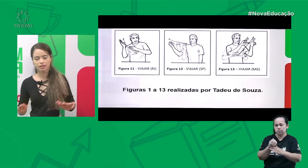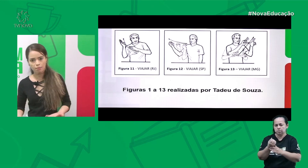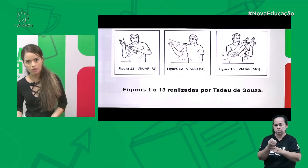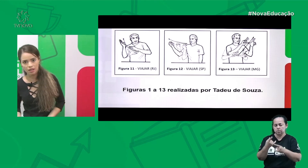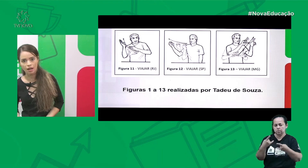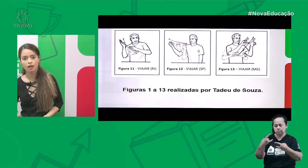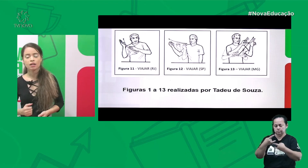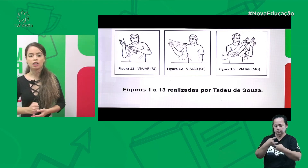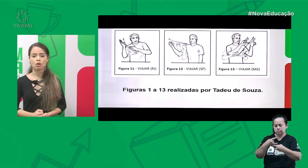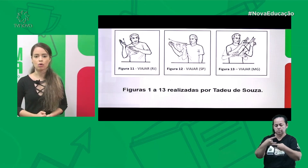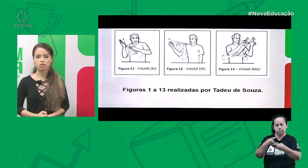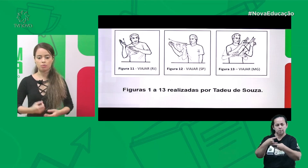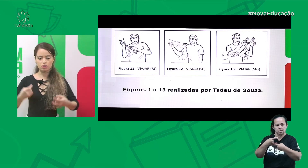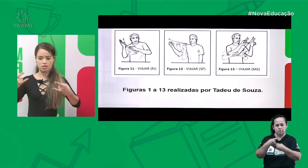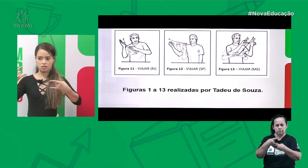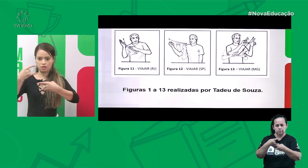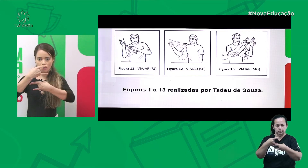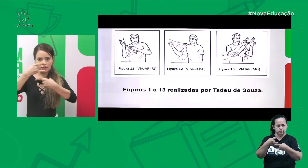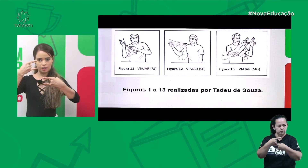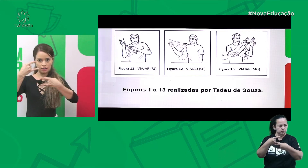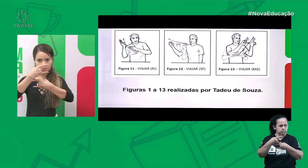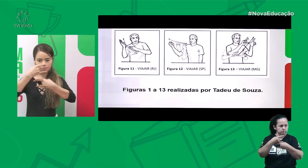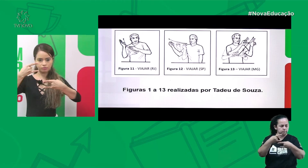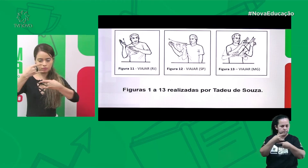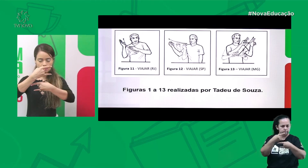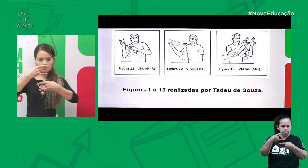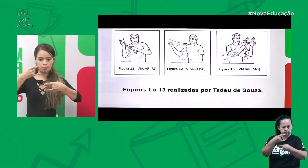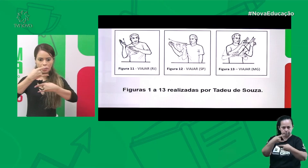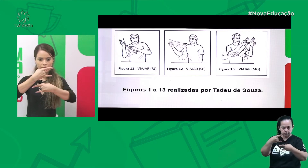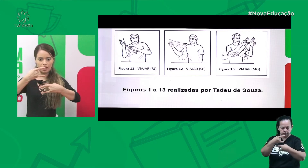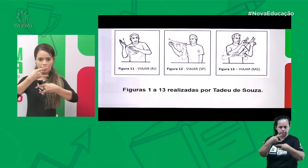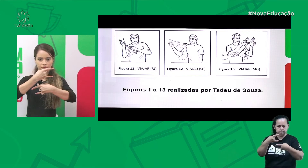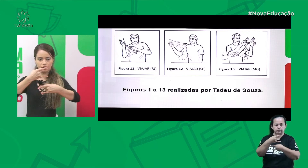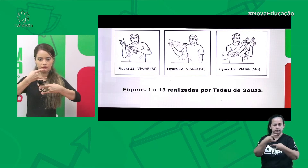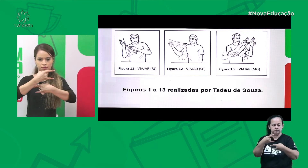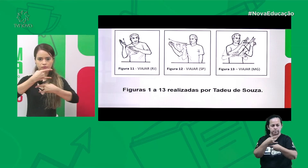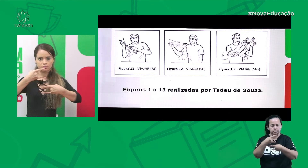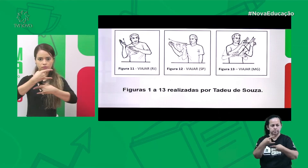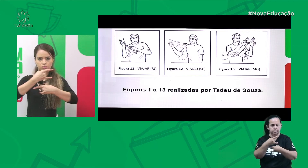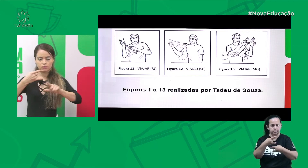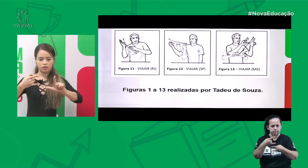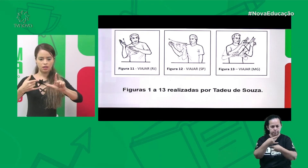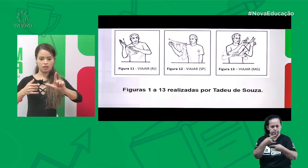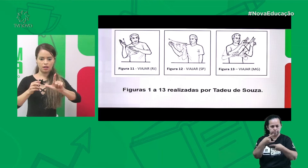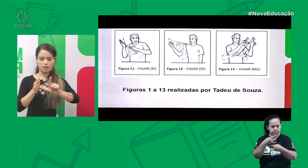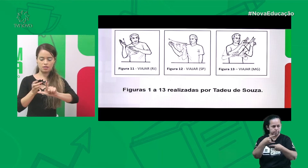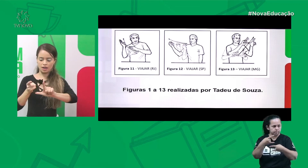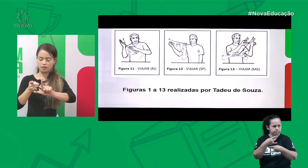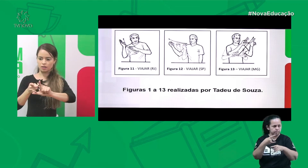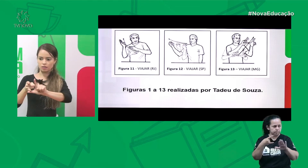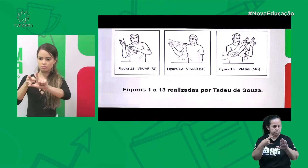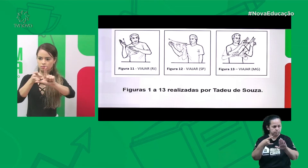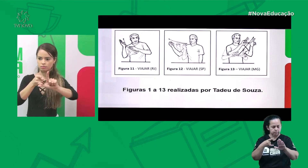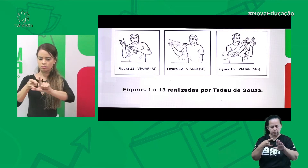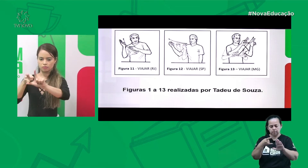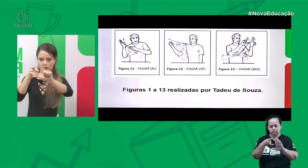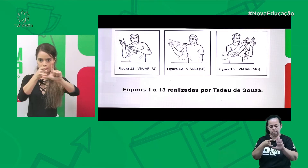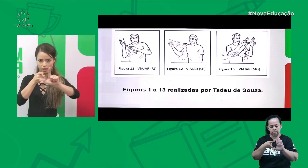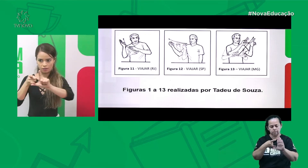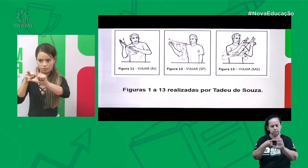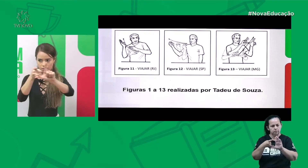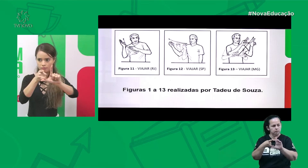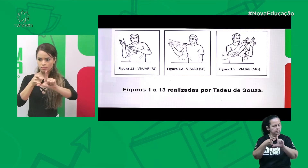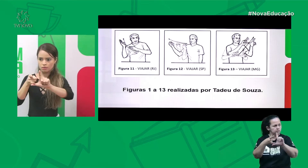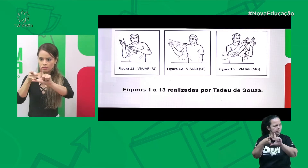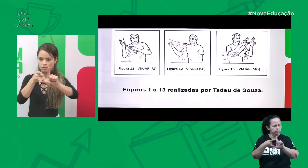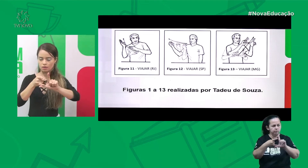na pandemia. Então, nós temos esse sinal aqui para a live e esse daqui